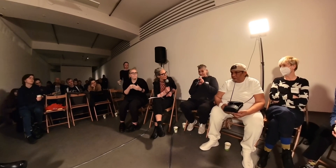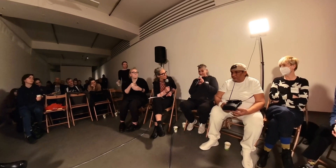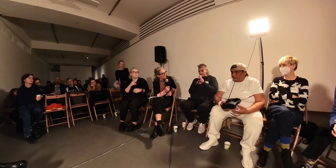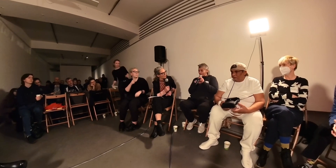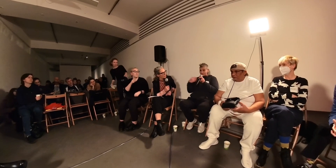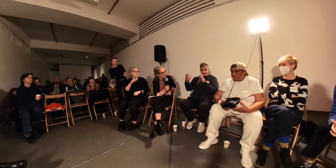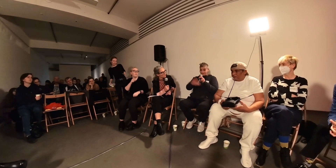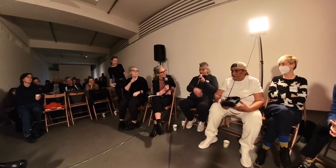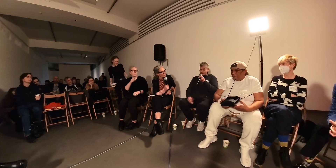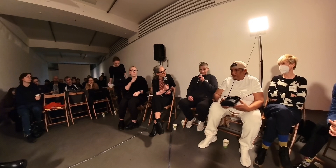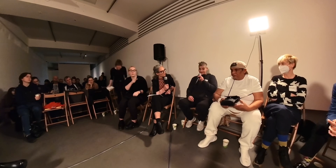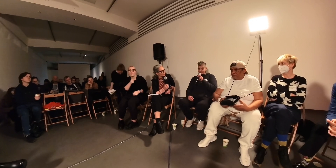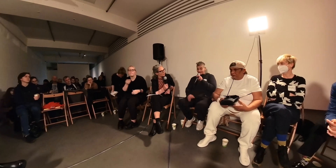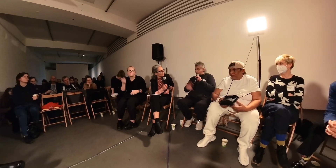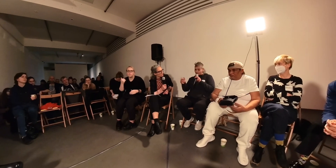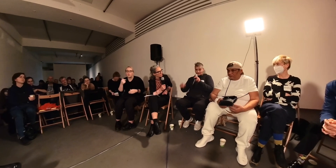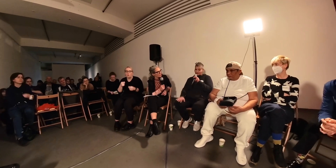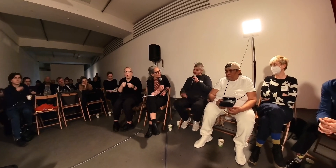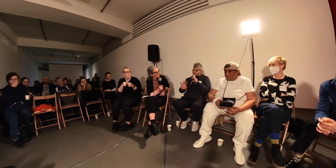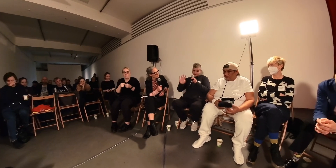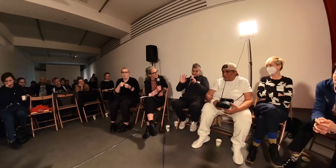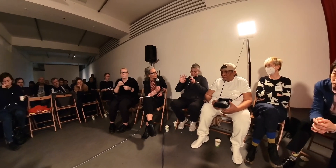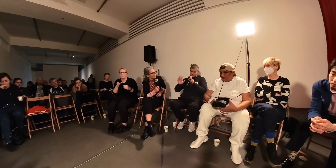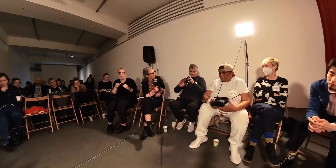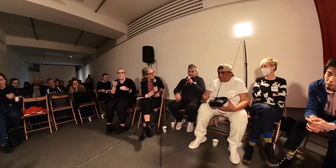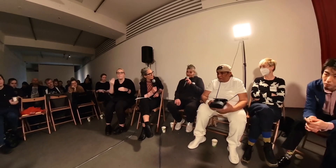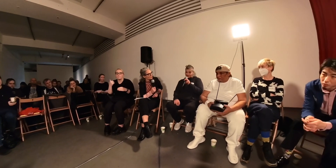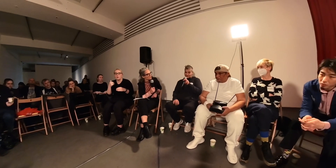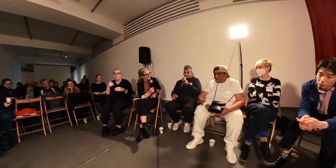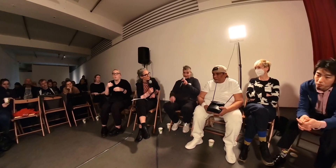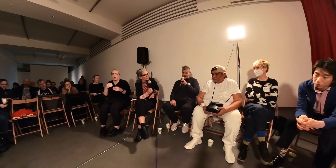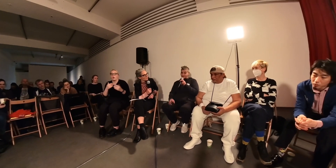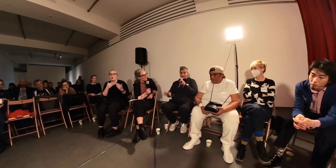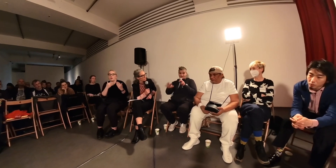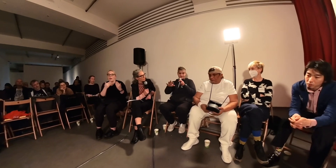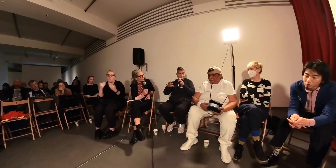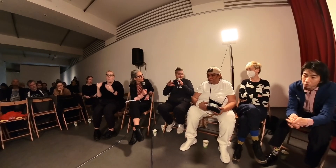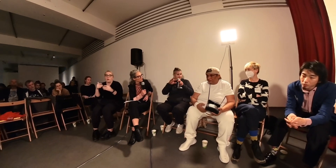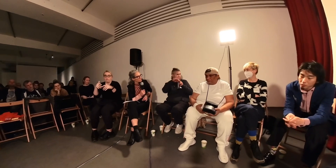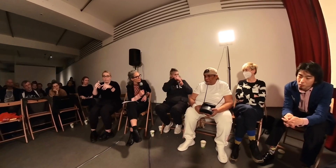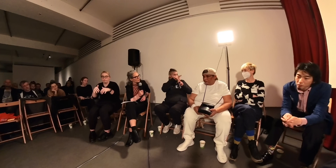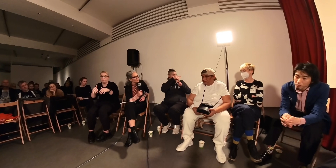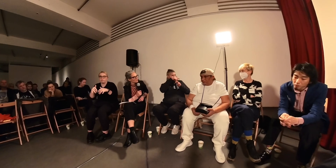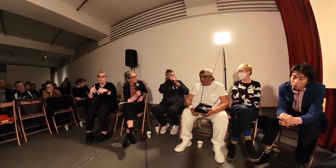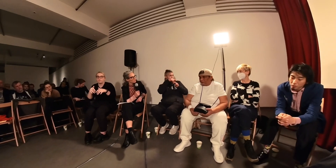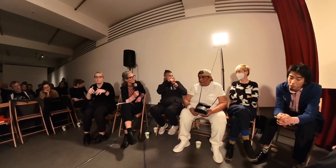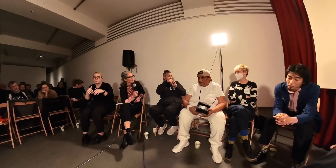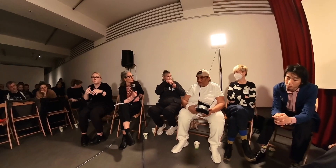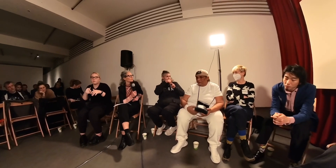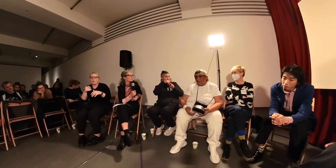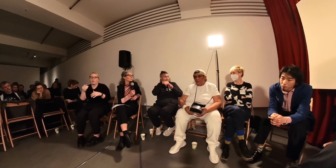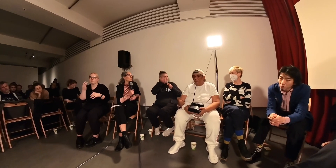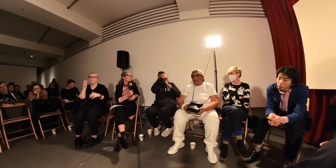třeba jsme byli, nebudu jmenovat, ale byli jsme v jedné galerii a tak, a to vlastně jsme, nevím, jestli jsme fungovali